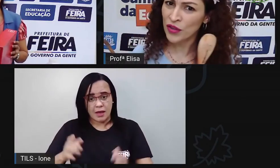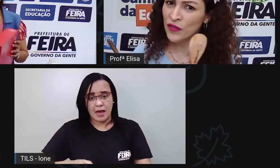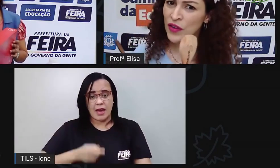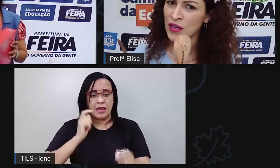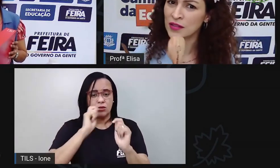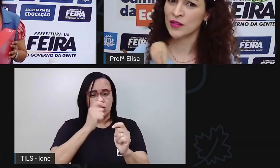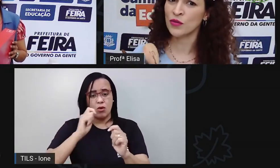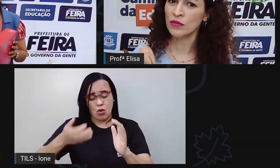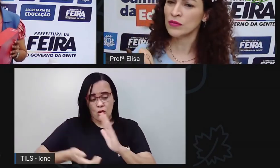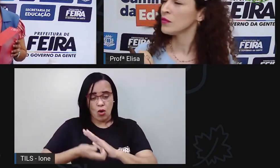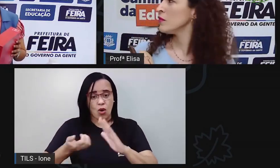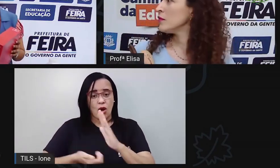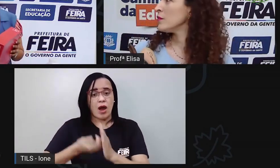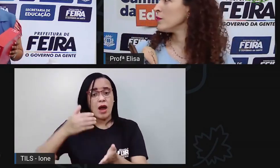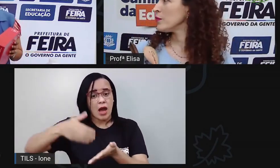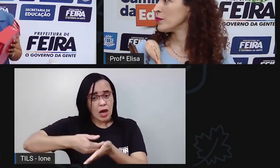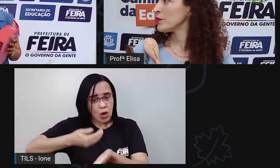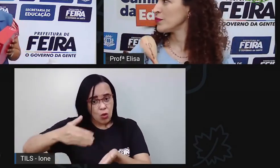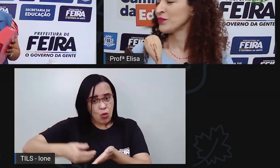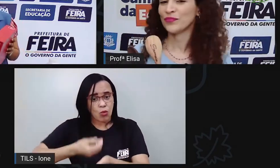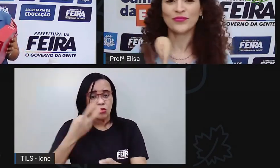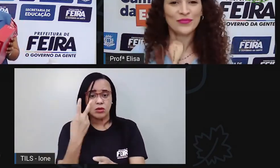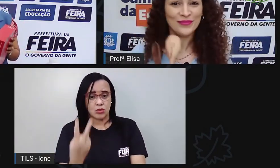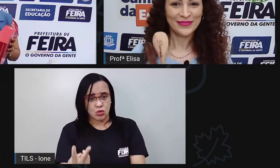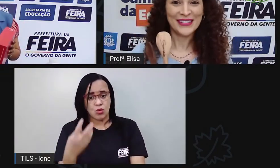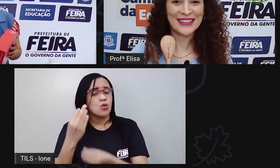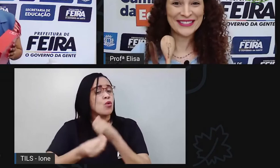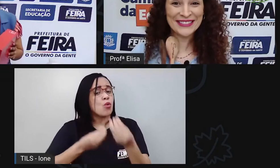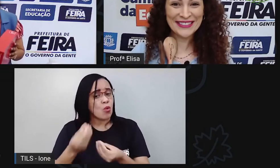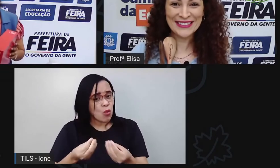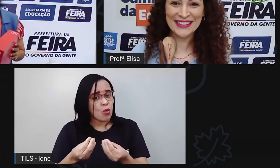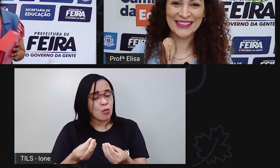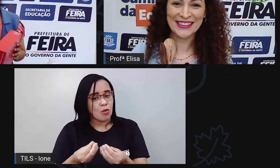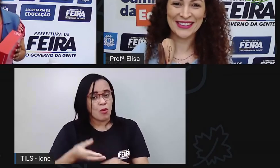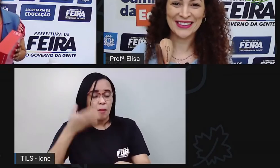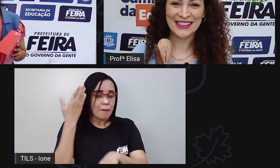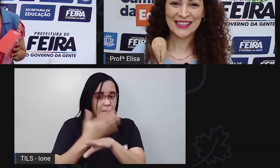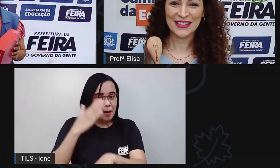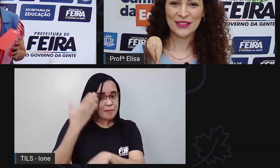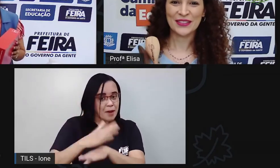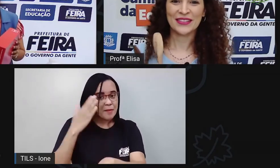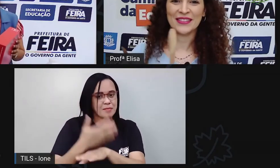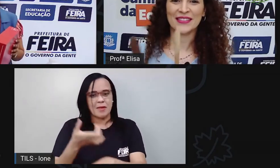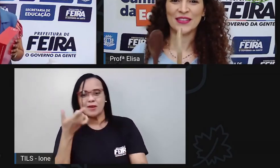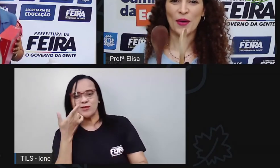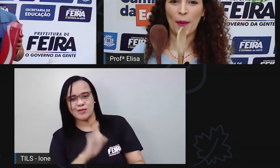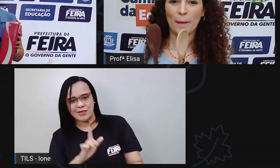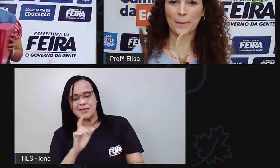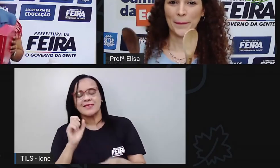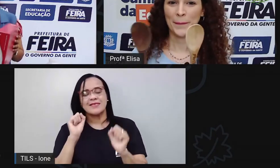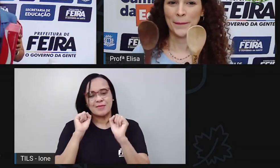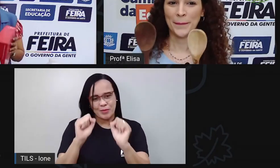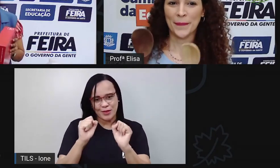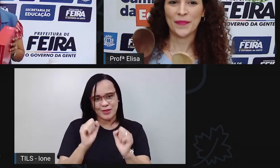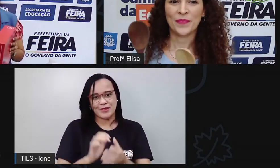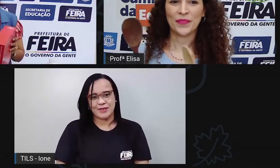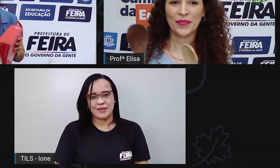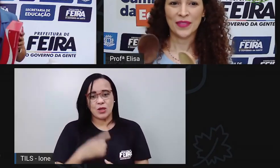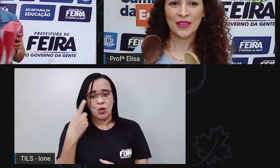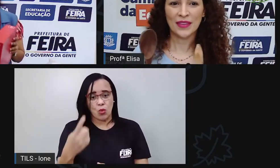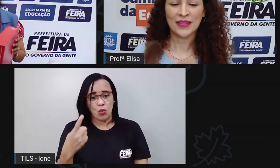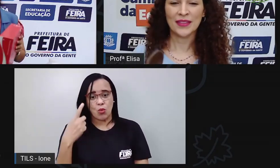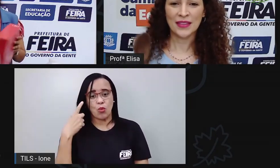É tão difícil. Mas com prática consegue. Vamos lá. Nós vamos contar dois tempinhos assim, ó. Um,